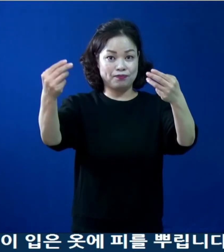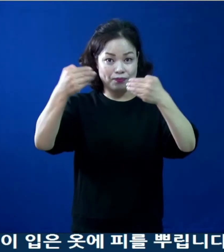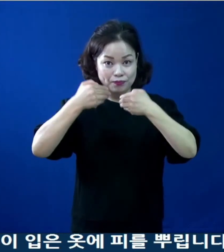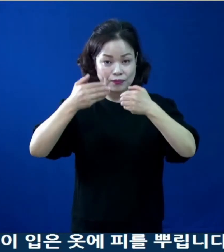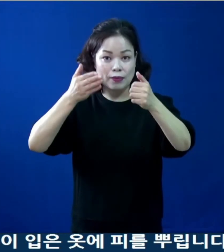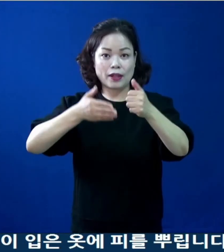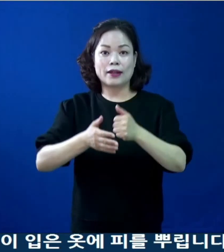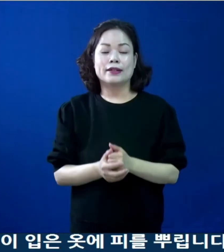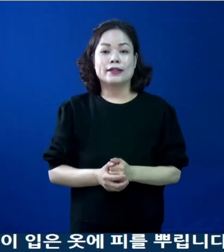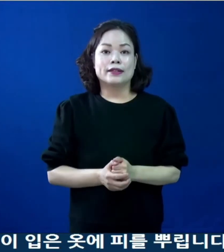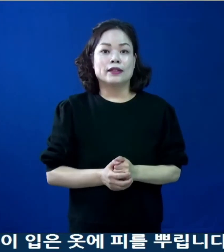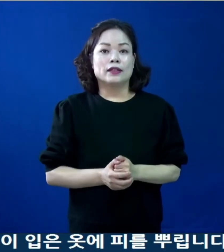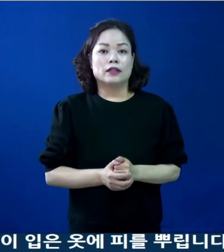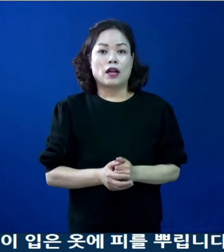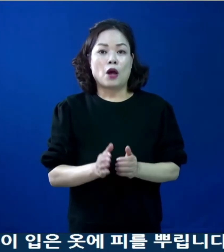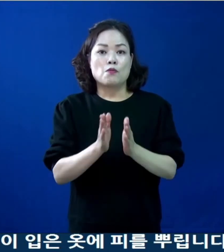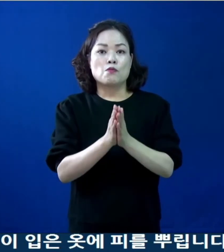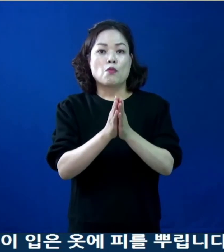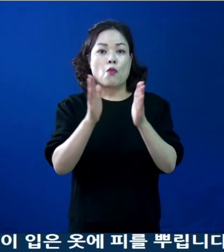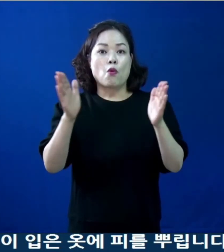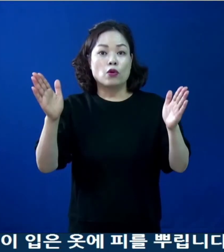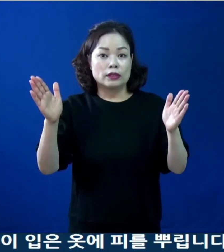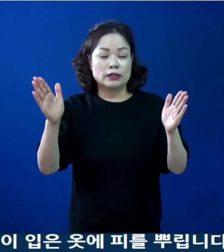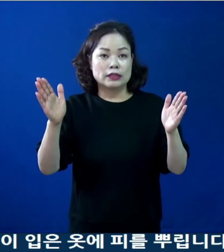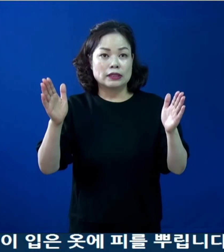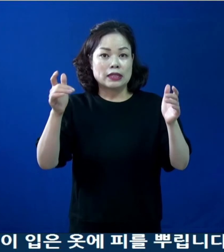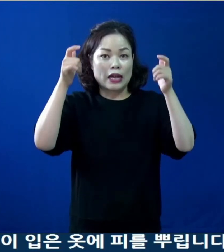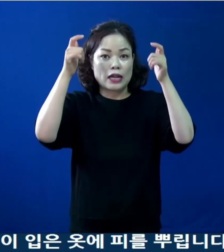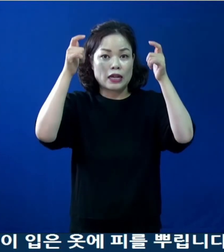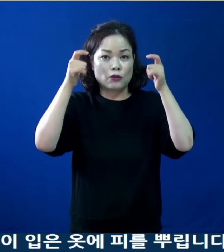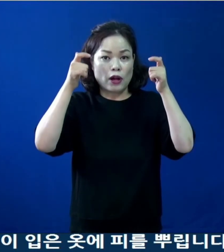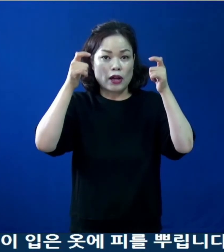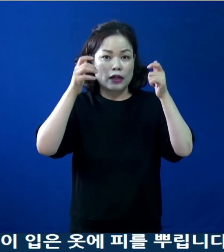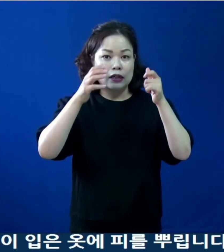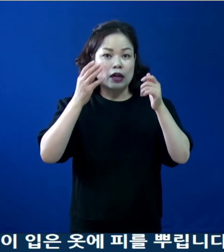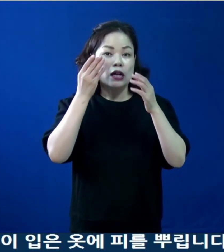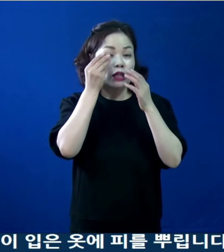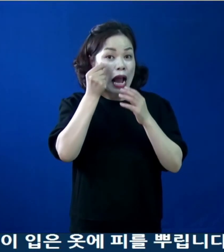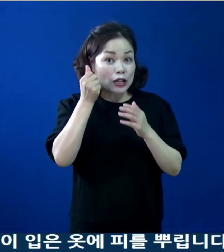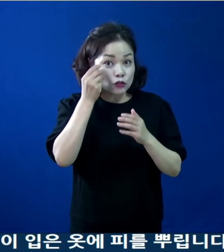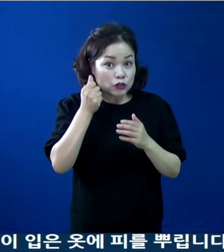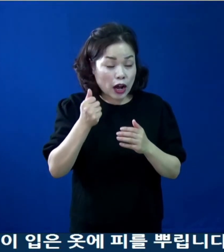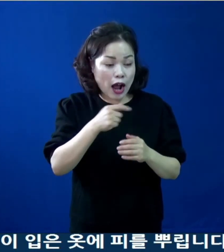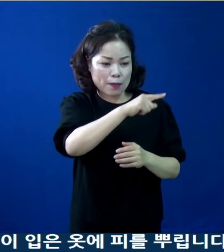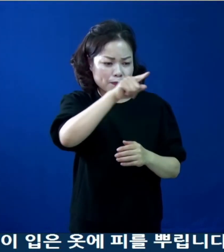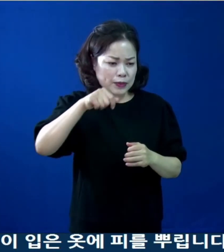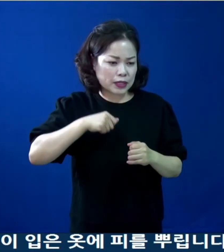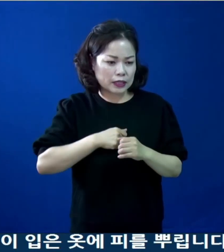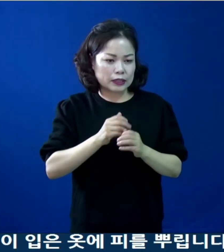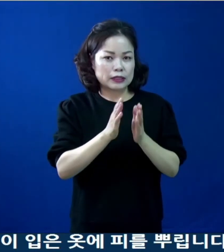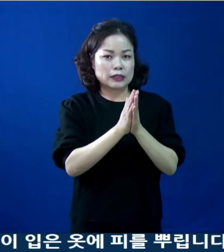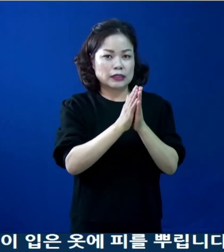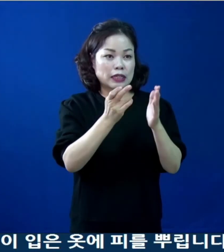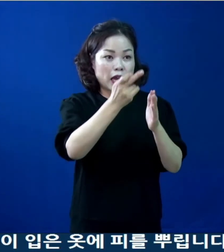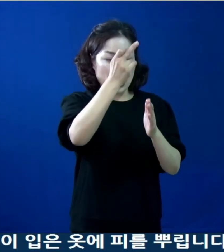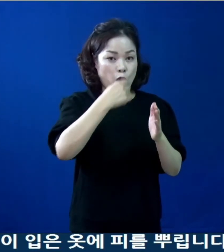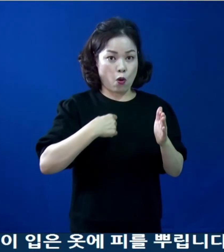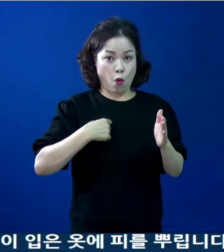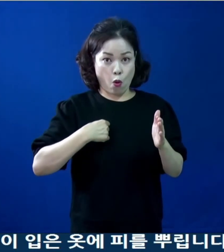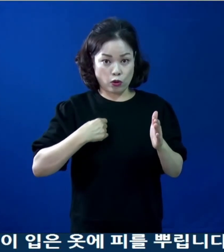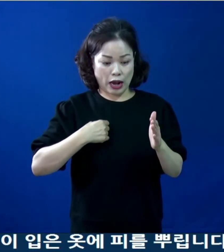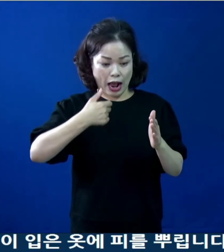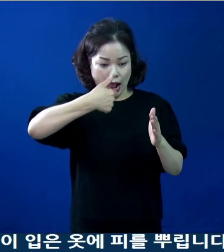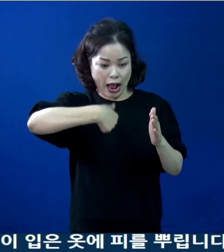바랍니다. 모세가 관유와 제단 위에 피를 가져다가 아론과 그의 옷과